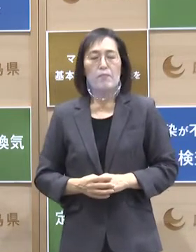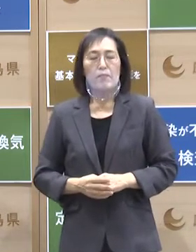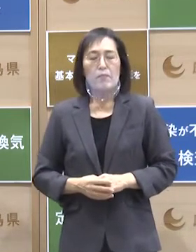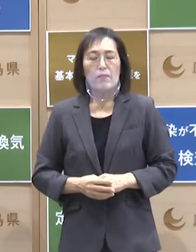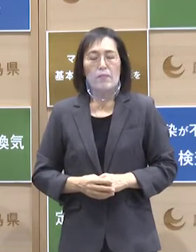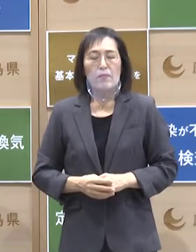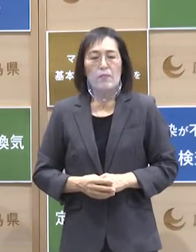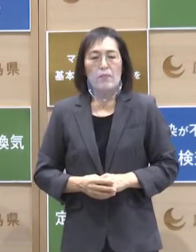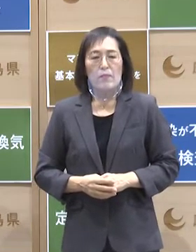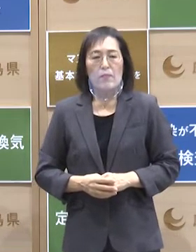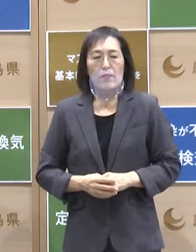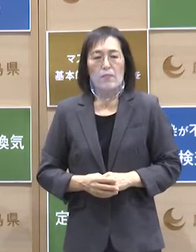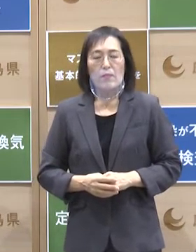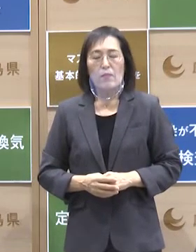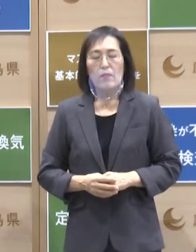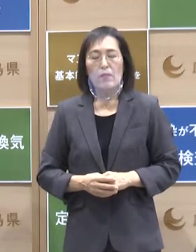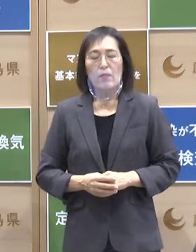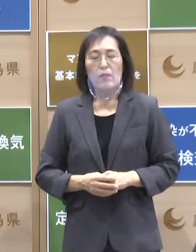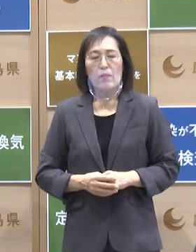これ